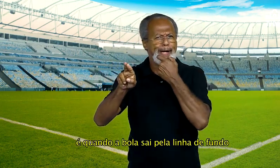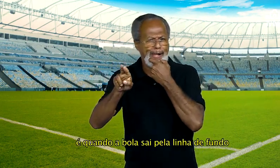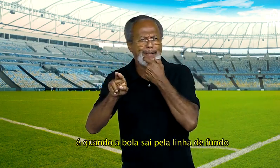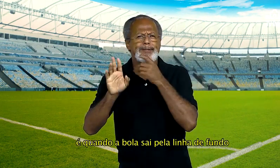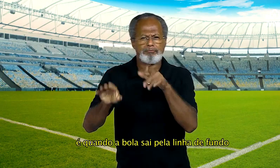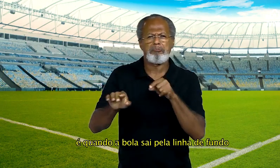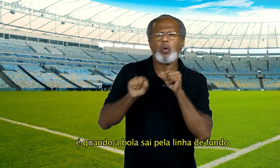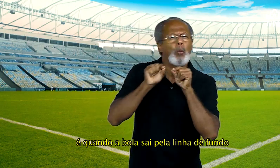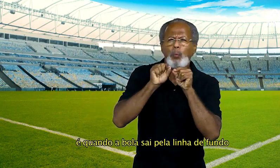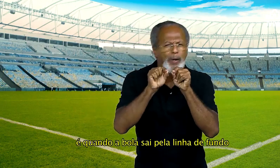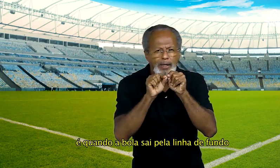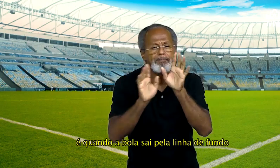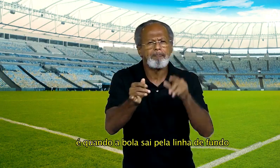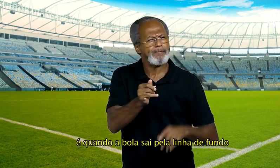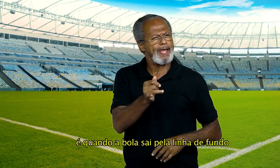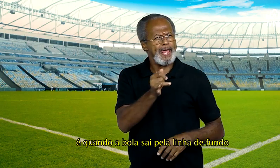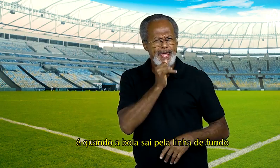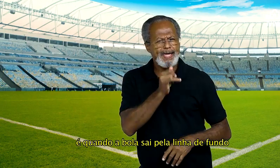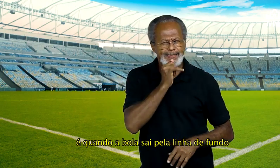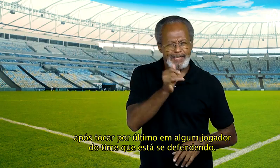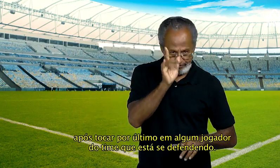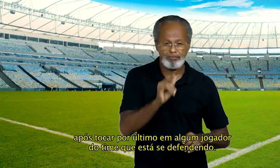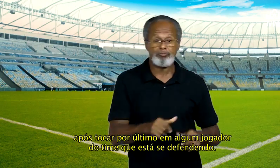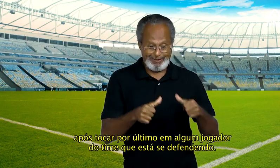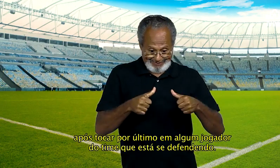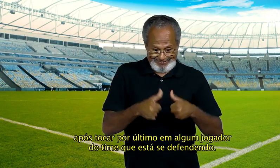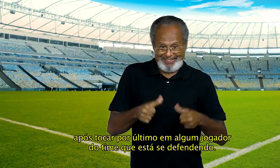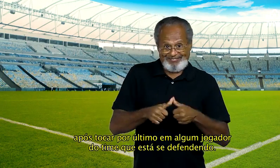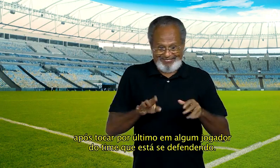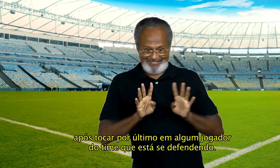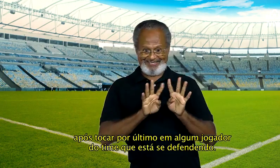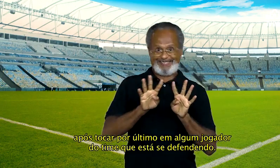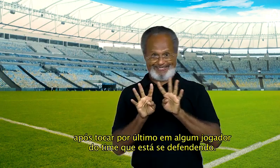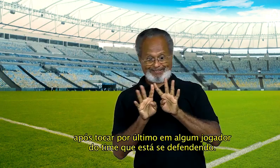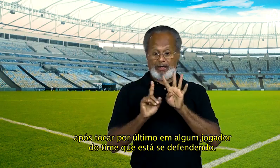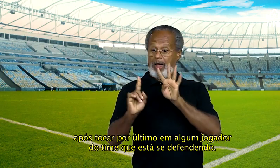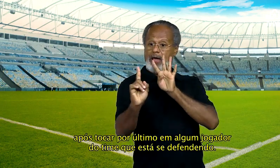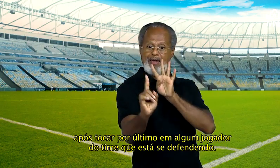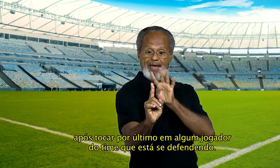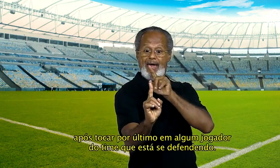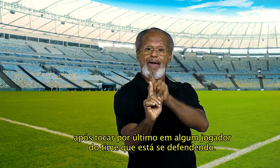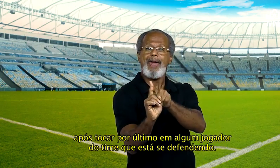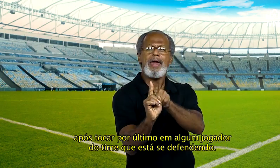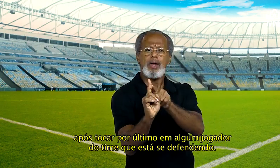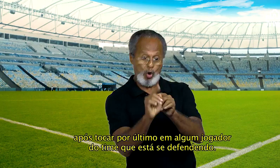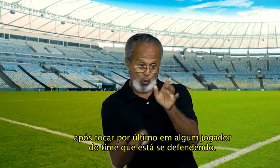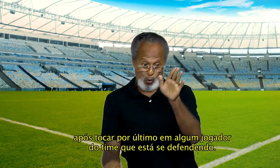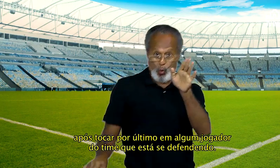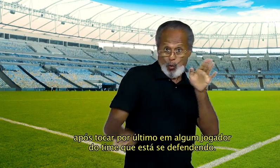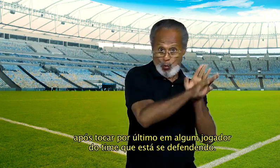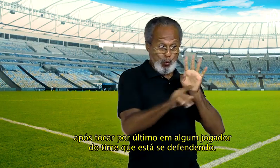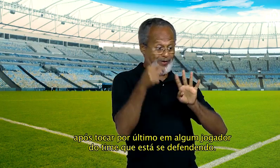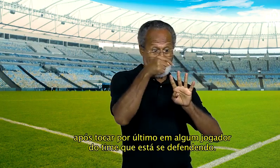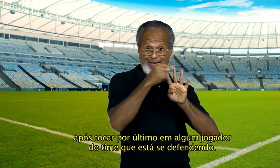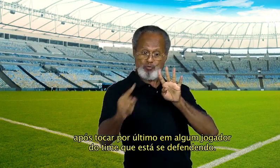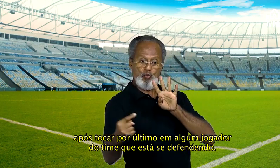É quando a bola sai pela linha de fundo após tocar, por último, em algum jogador do time que está